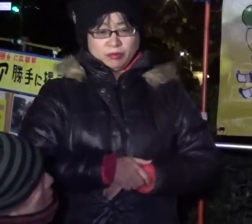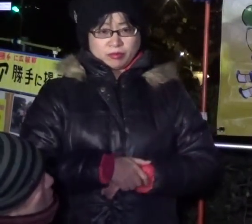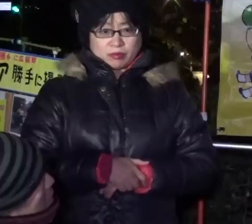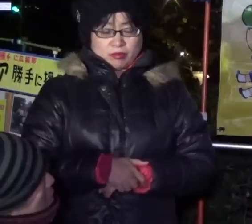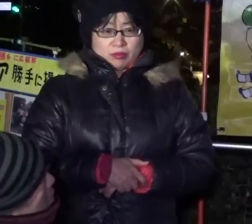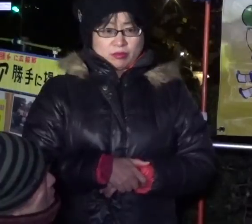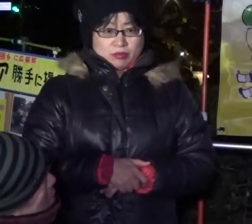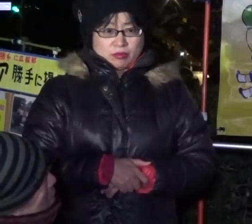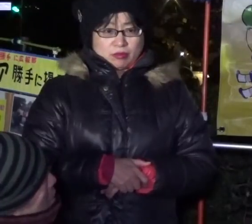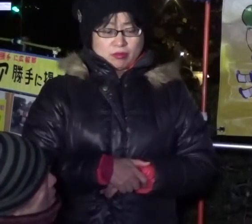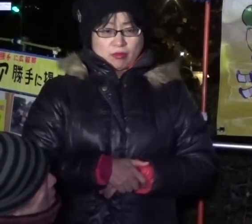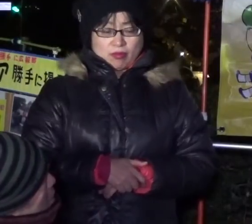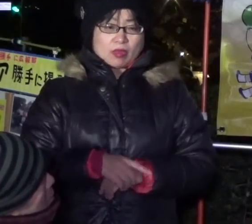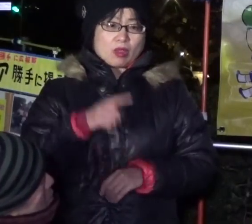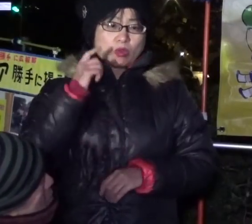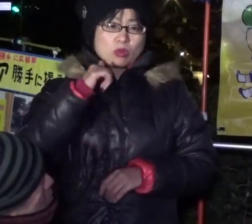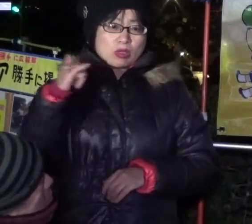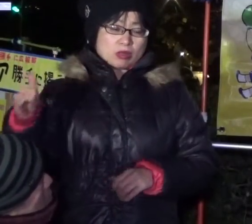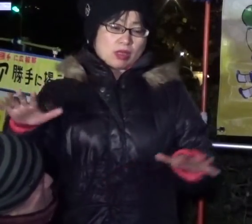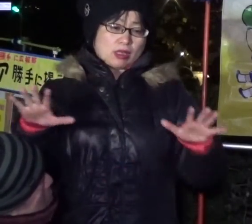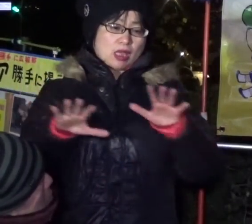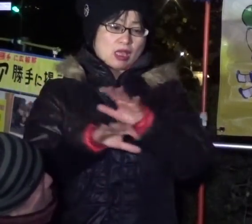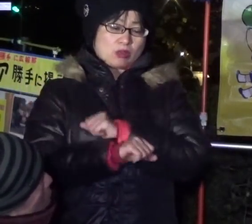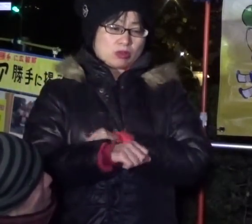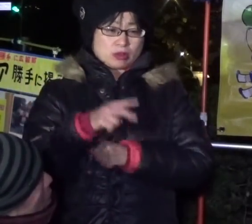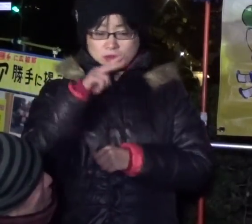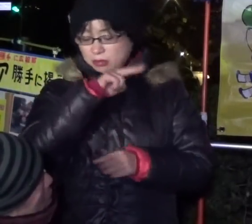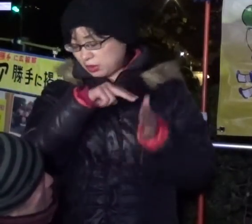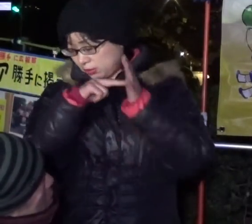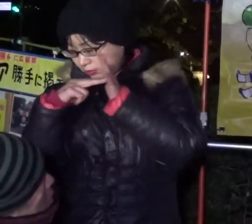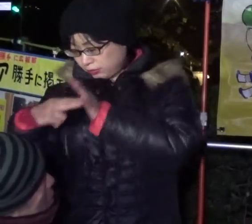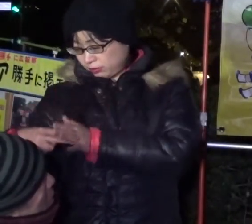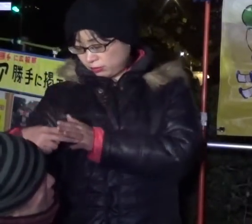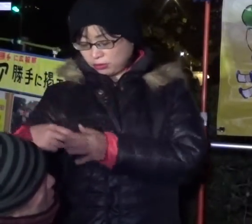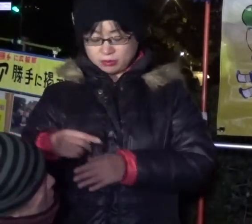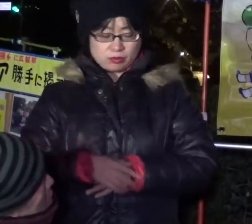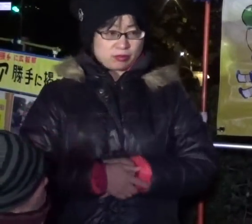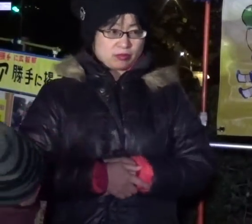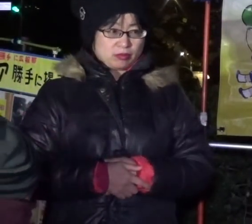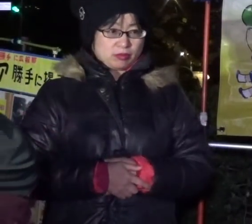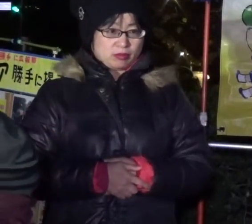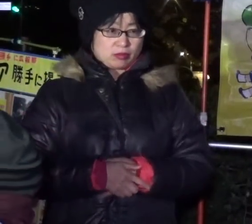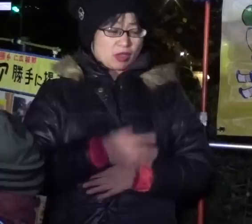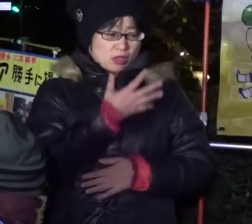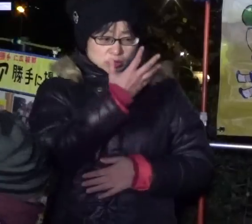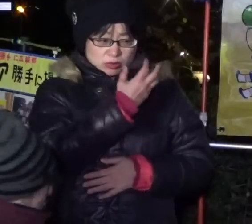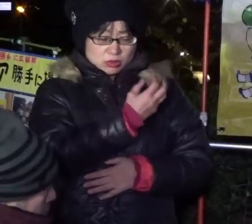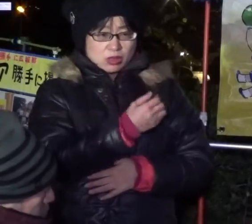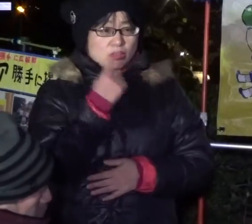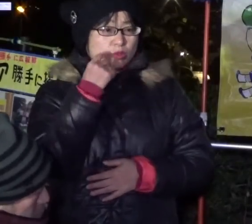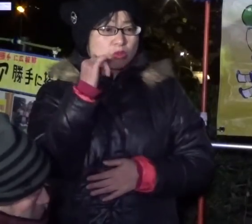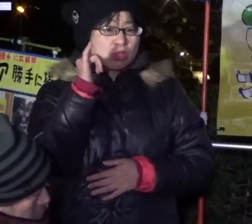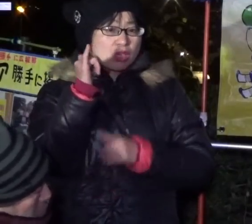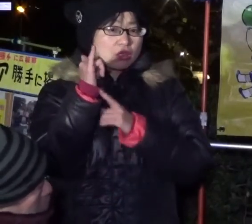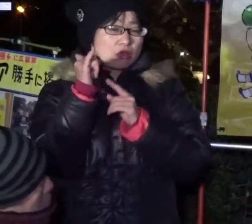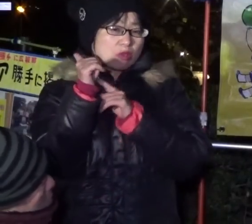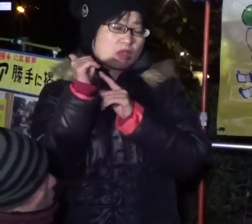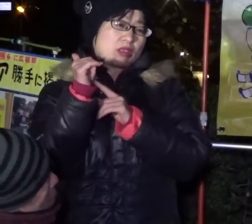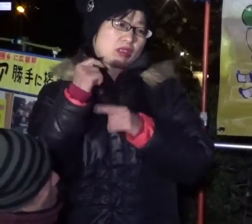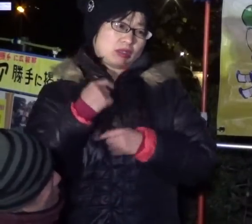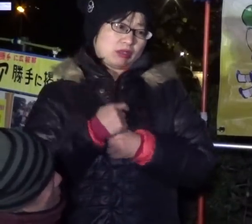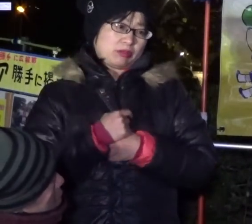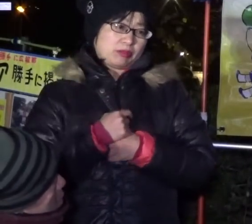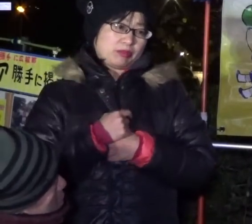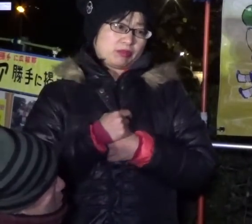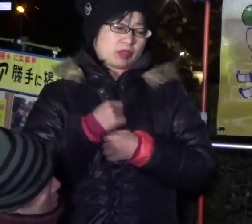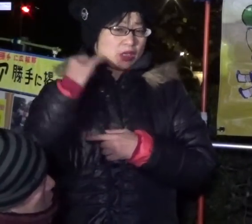いわゆる大人たちはそれをないことに見ないようにして、それを気にしてるお母さんたちの意見を聞かない、そういうことが